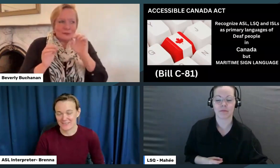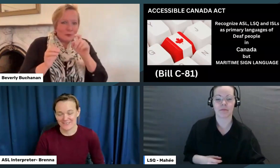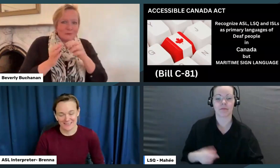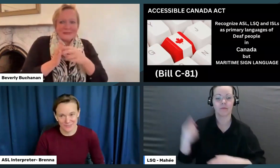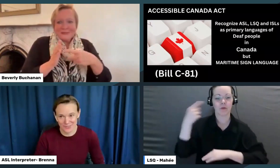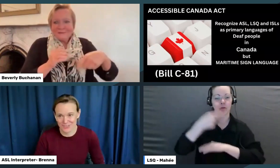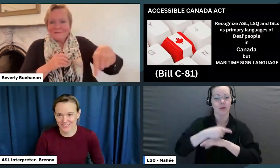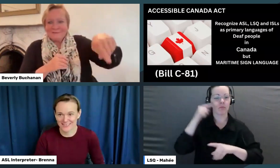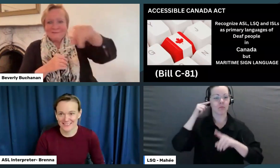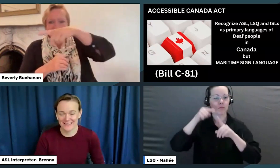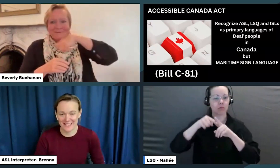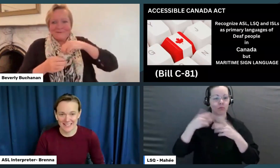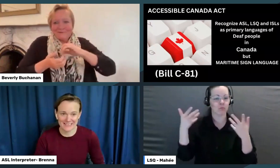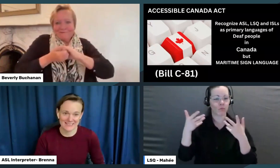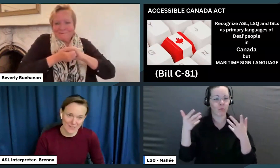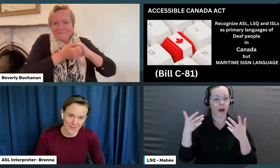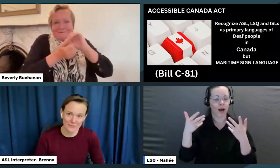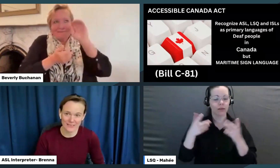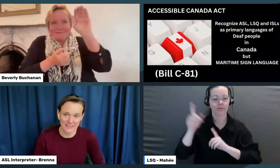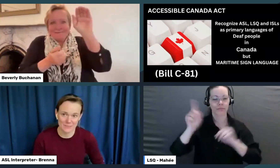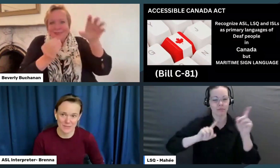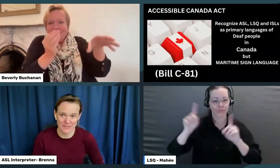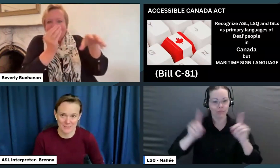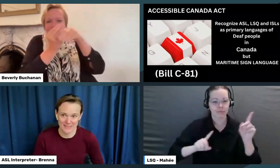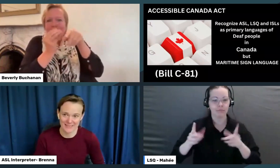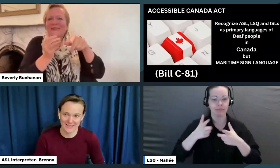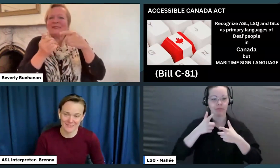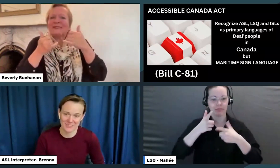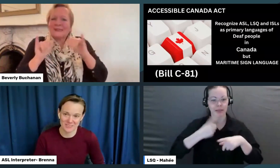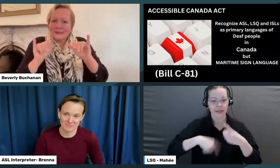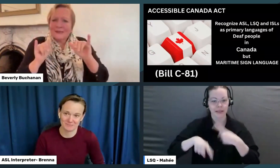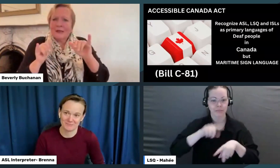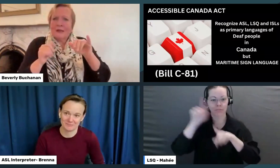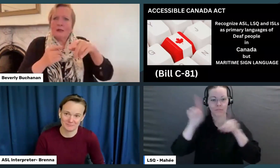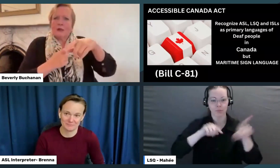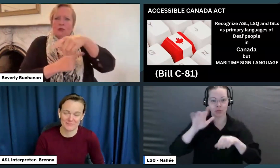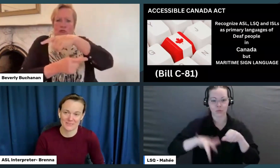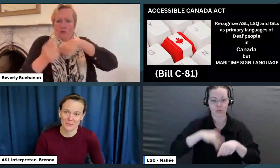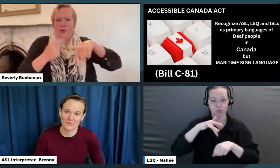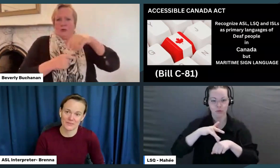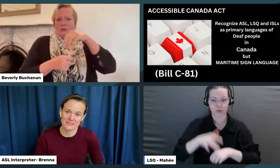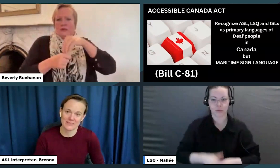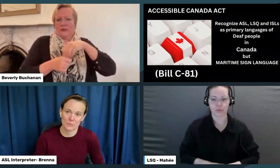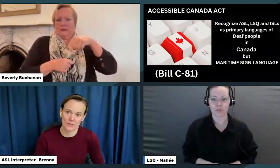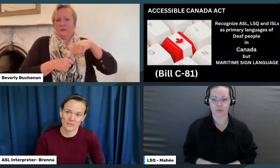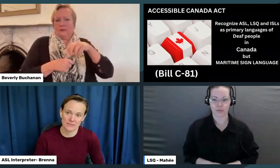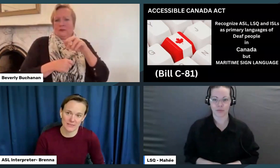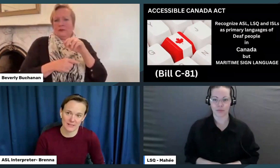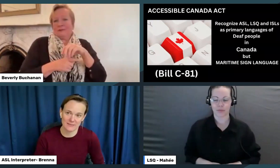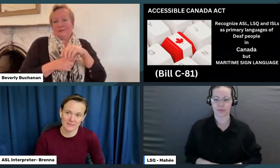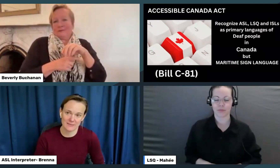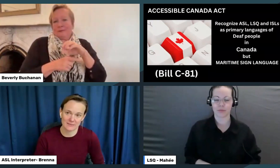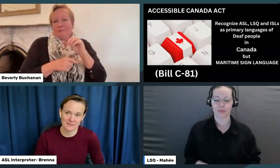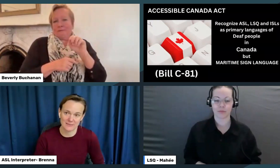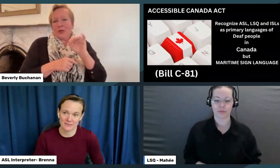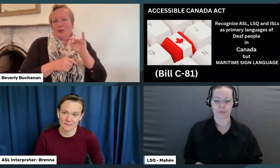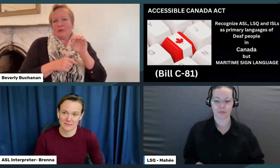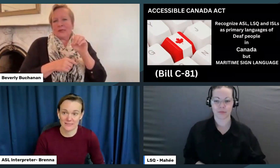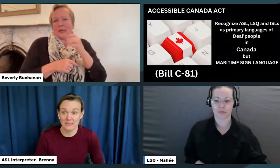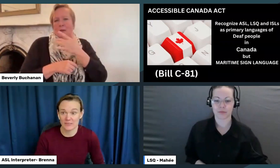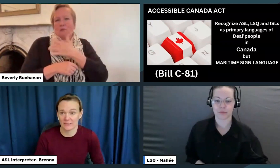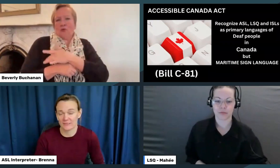Malheureusement, cette loi n'est pas reconnue en dehors des maritimes, donc il y a beaucoup de travail qui reste à faire justement